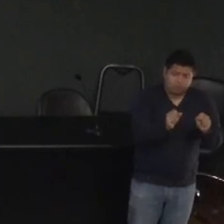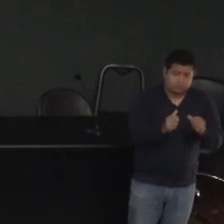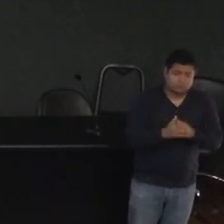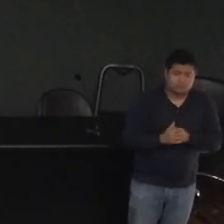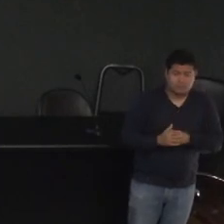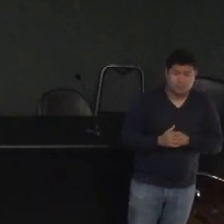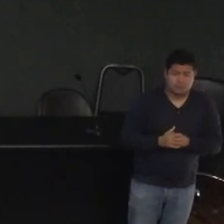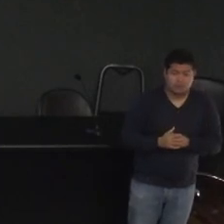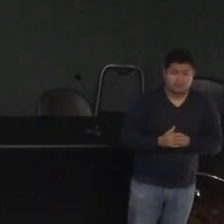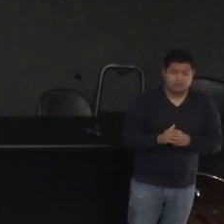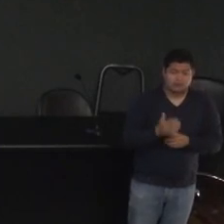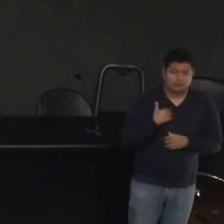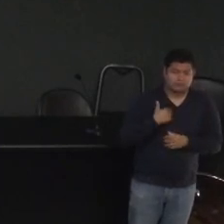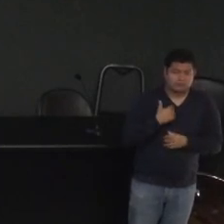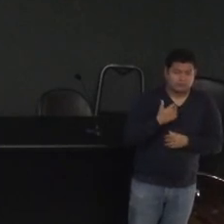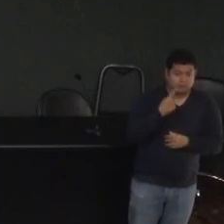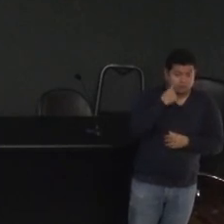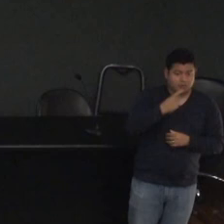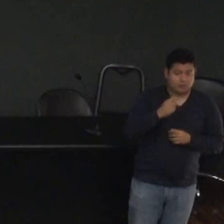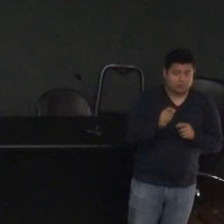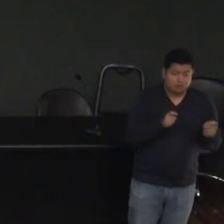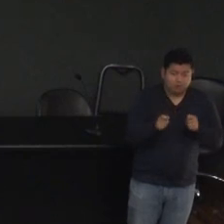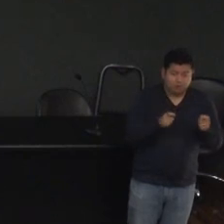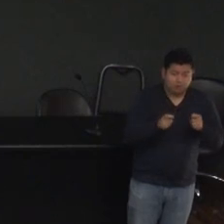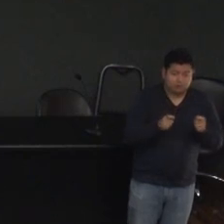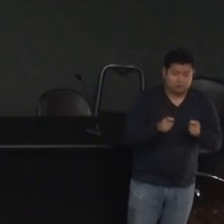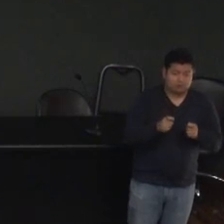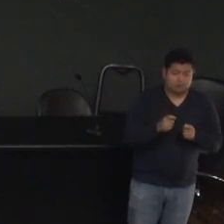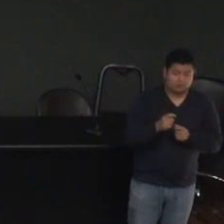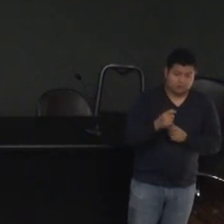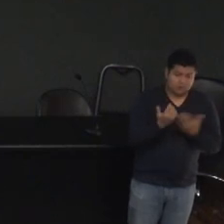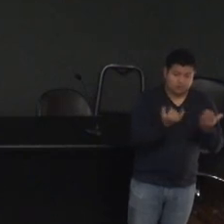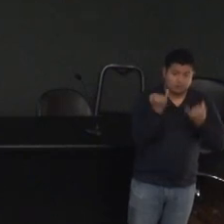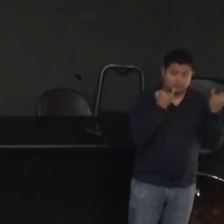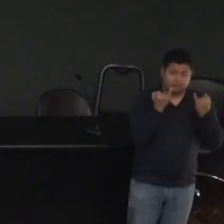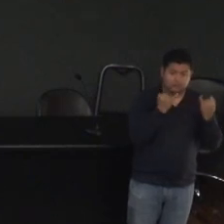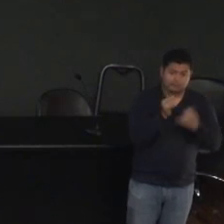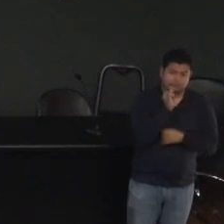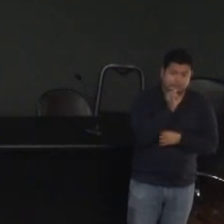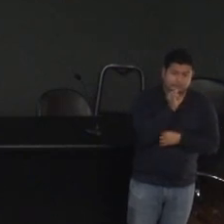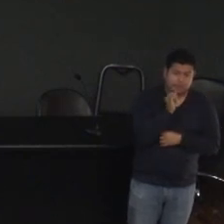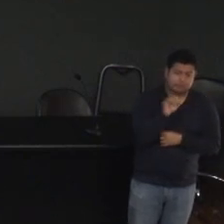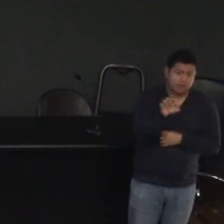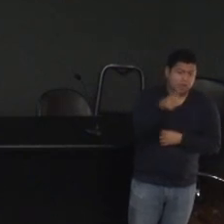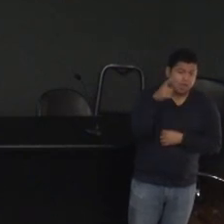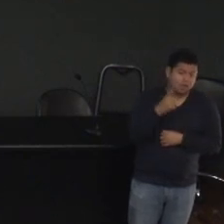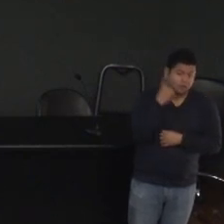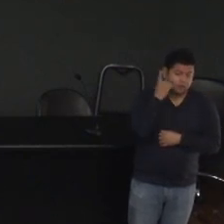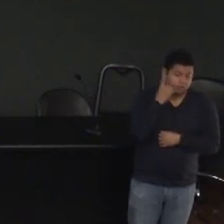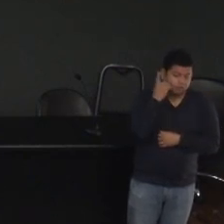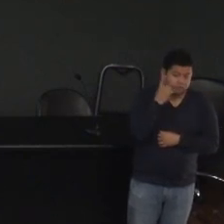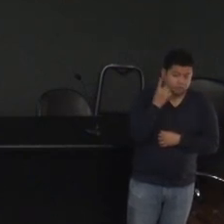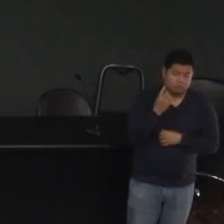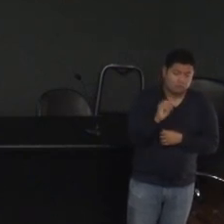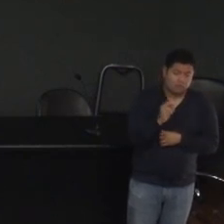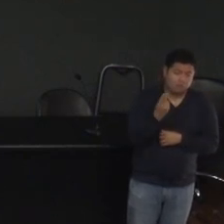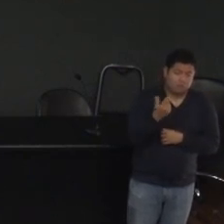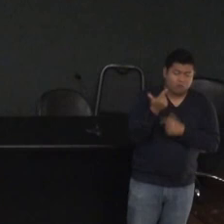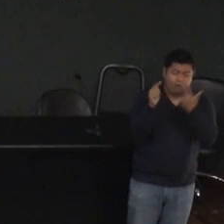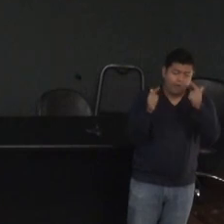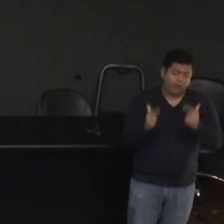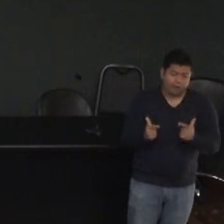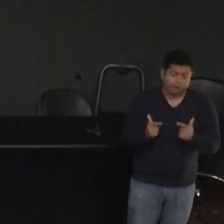no meu interesse de controlador do dado Assembleia é importante eu manter o dado desse Deputado que pode ser um ex deputado e etc e tal mas vinculado porque eu